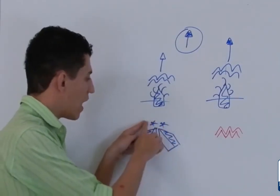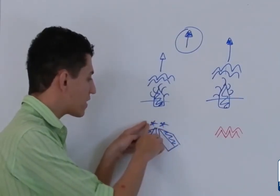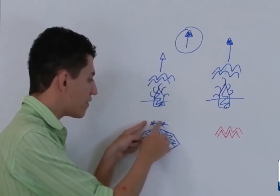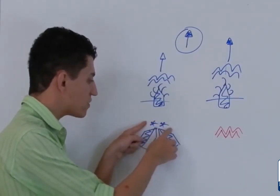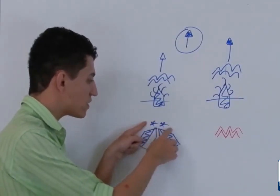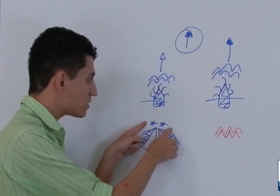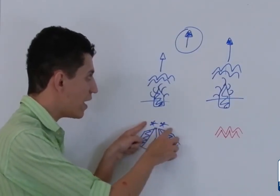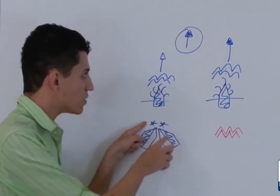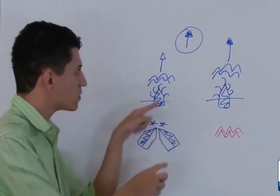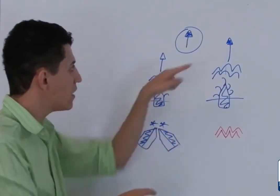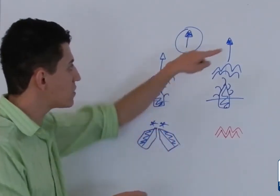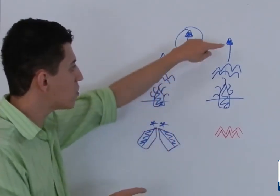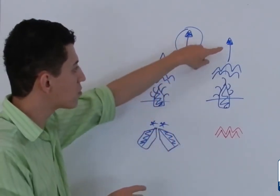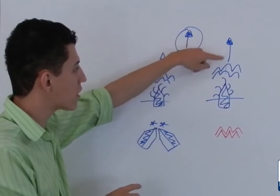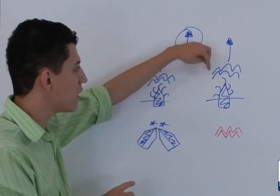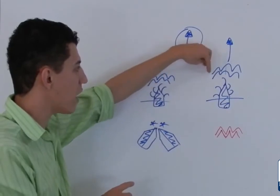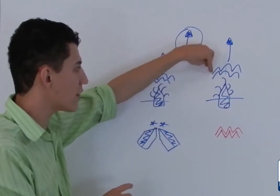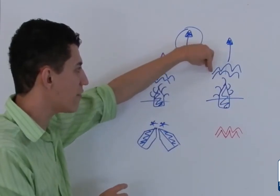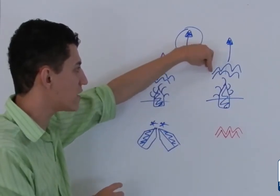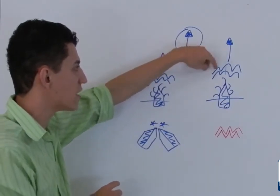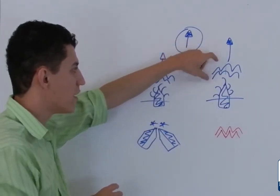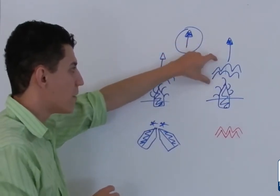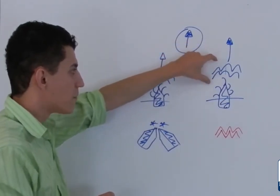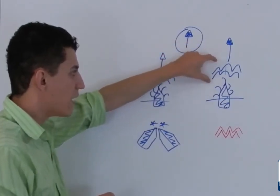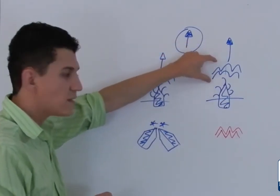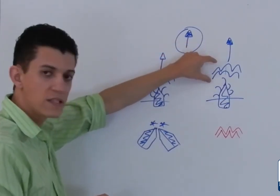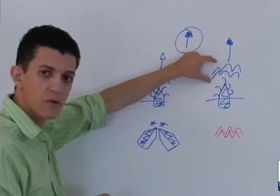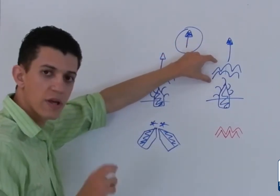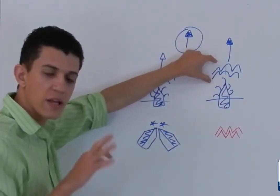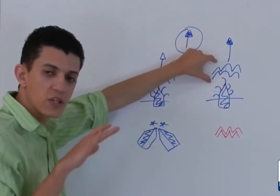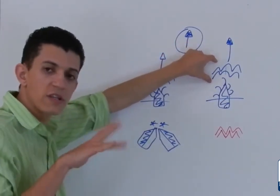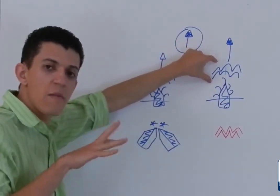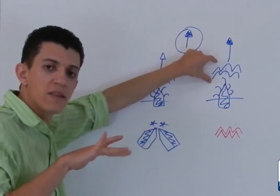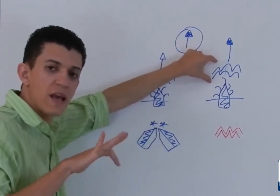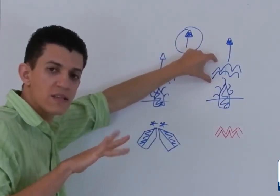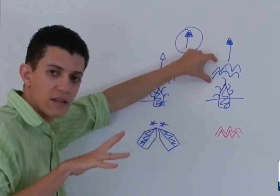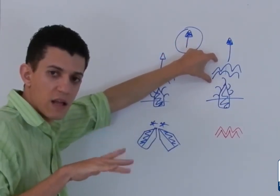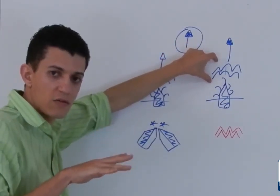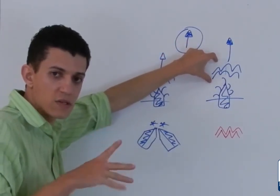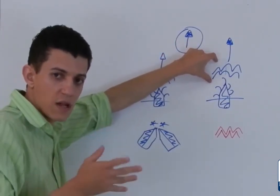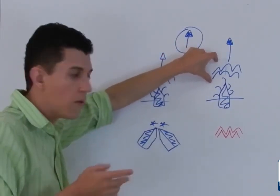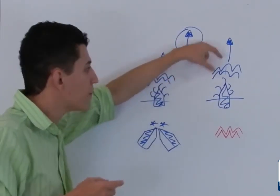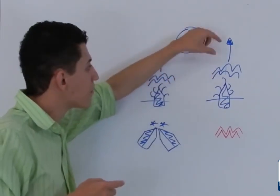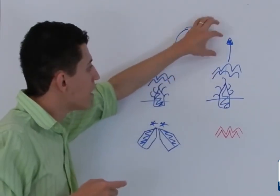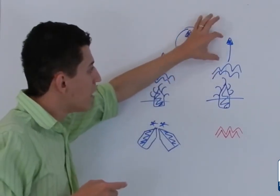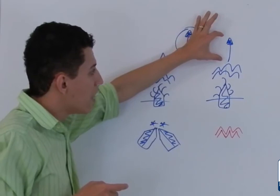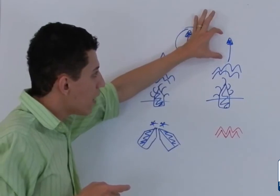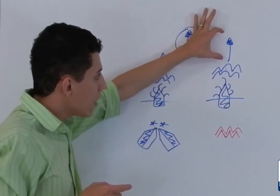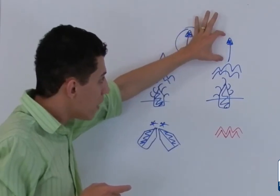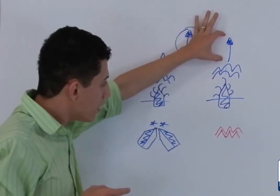através dos asteriscos. Nesse outro aqui, através desse símbolo aqui de intermitência do sinal e